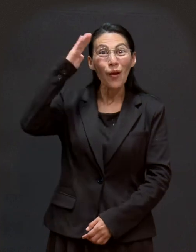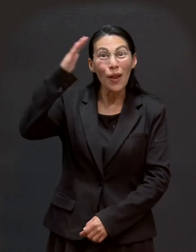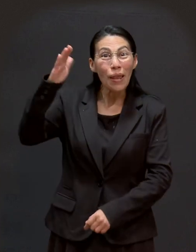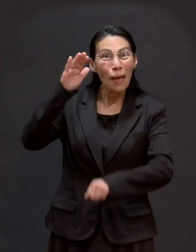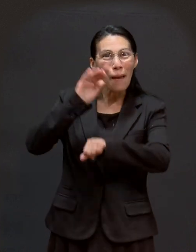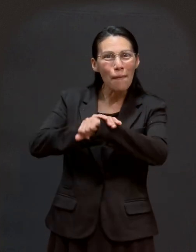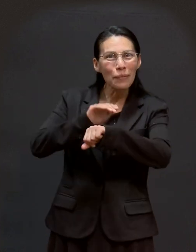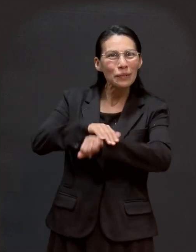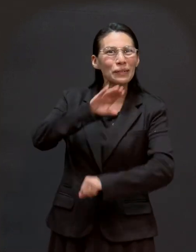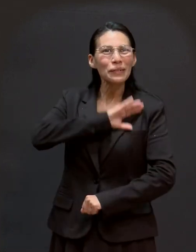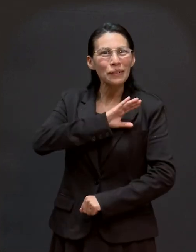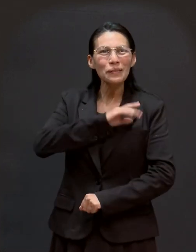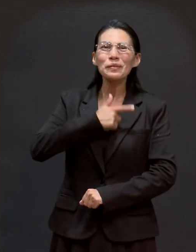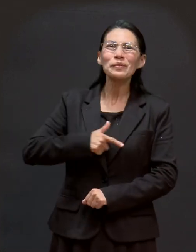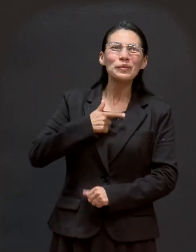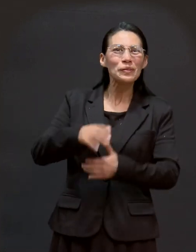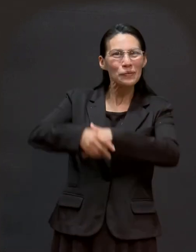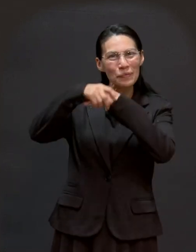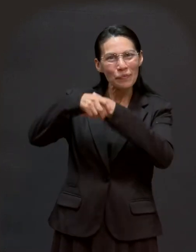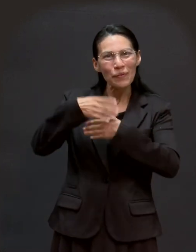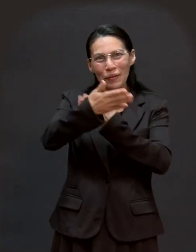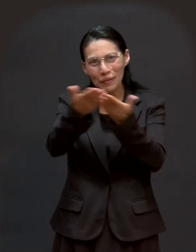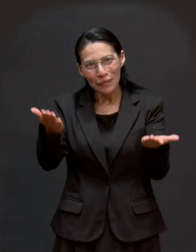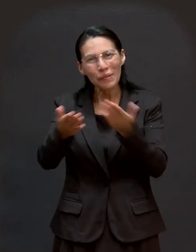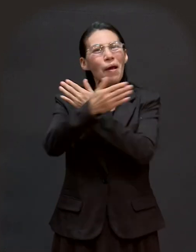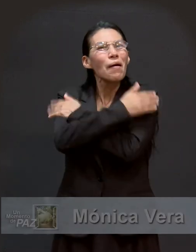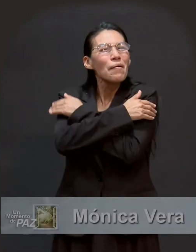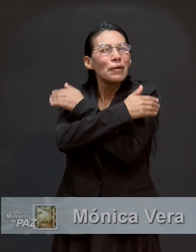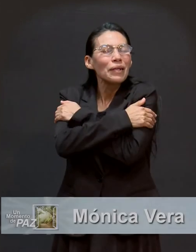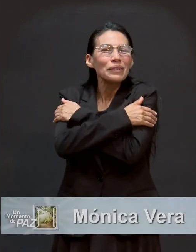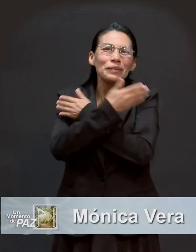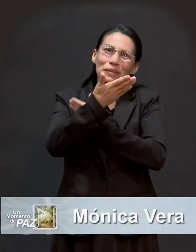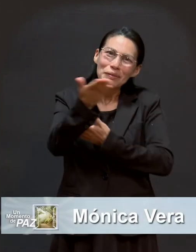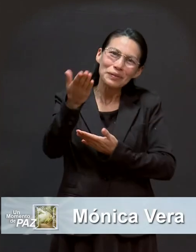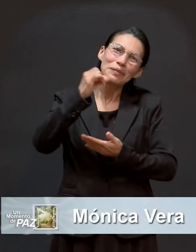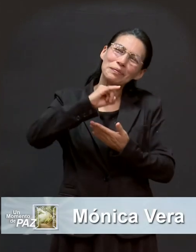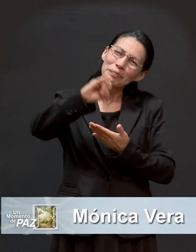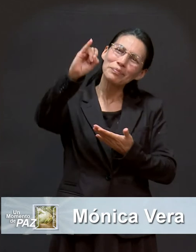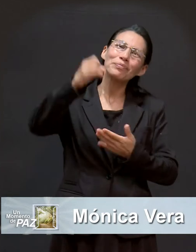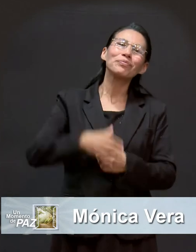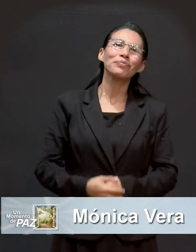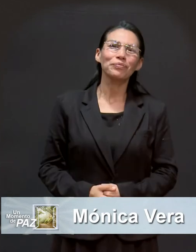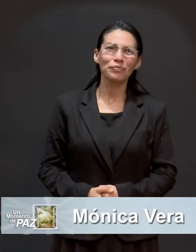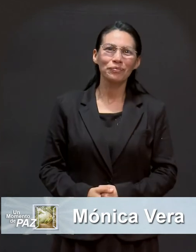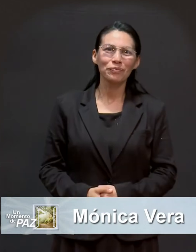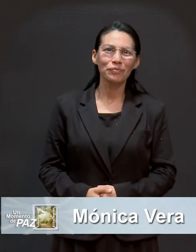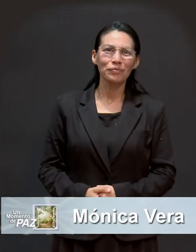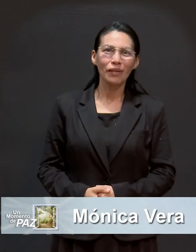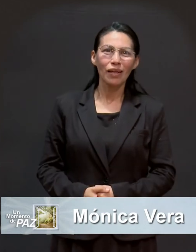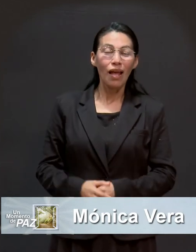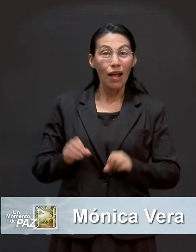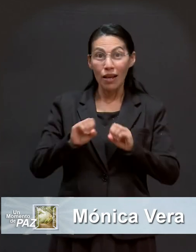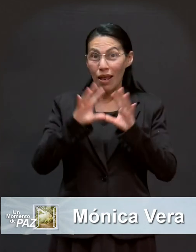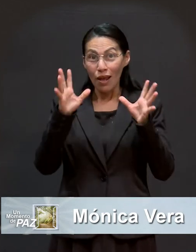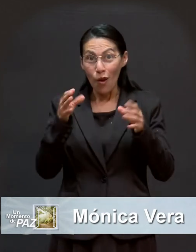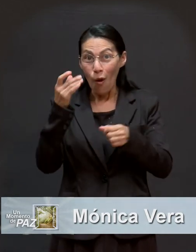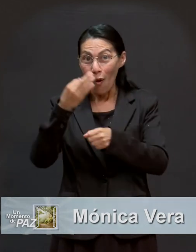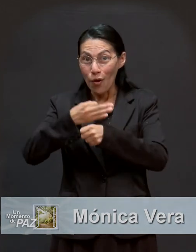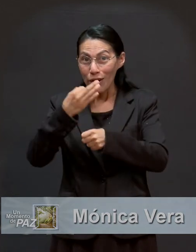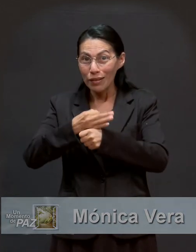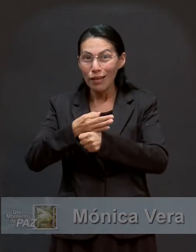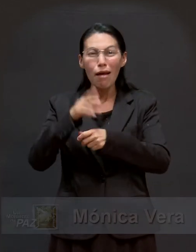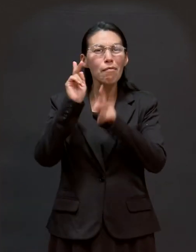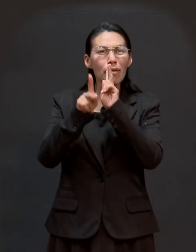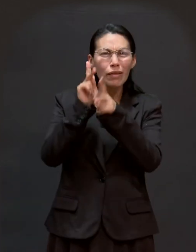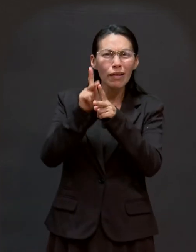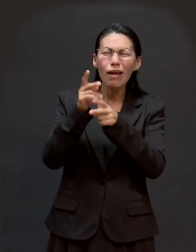qué tal queridos amigos que es gusto saludarles un abrazo cordial a la distancia desde luego para platicar